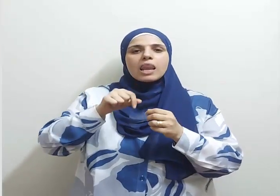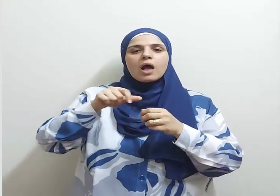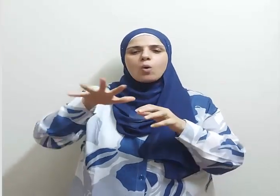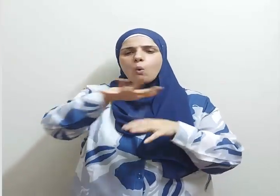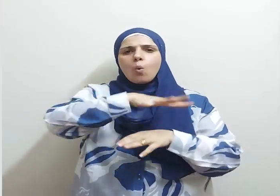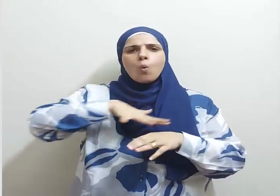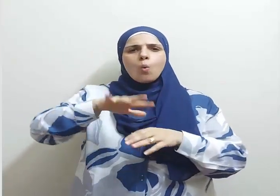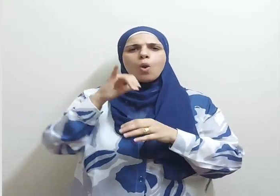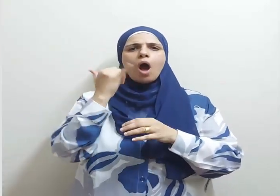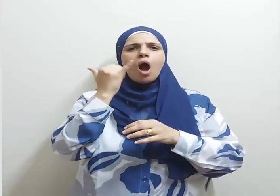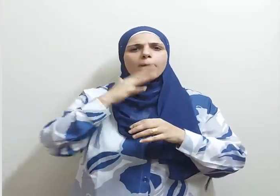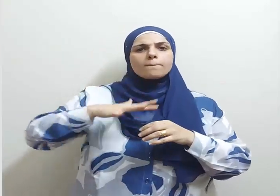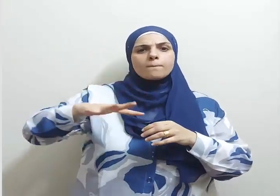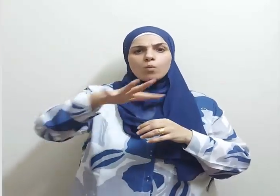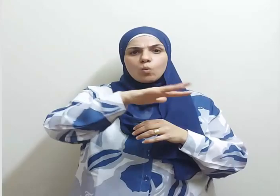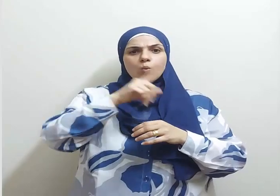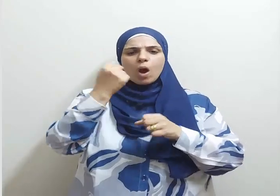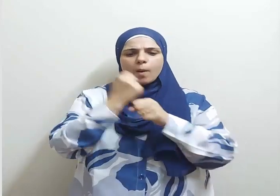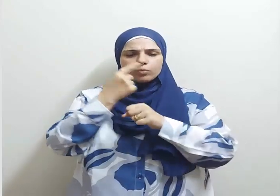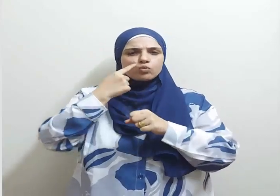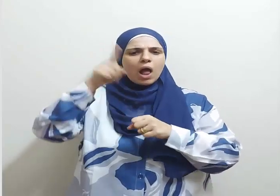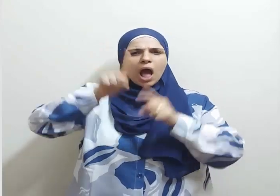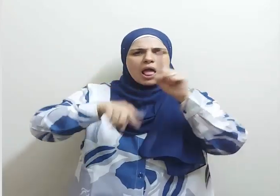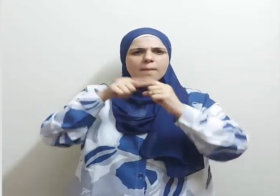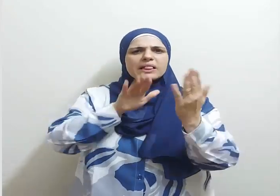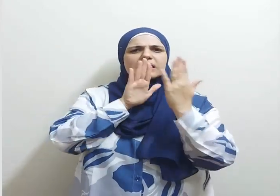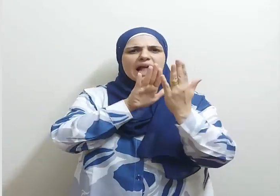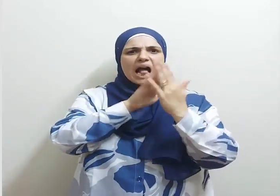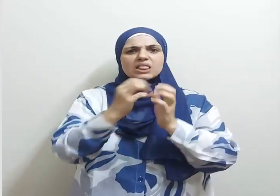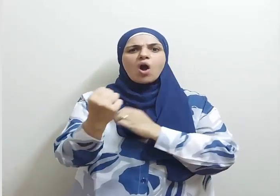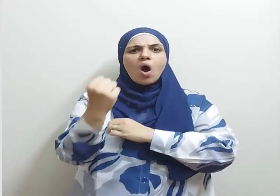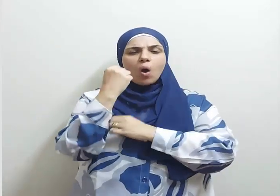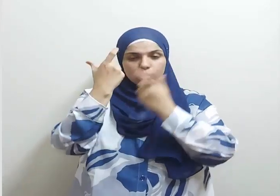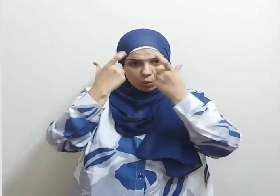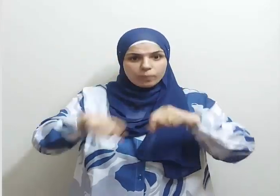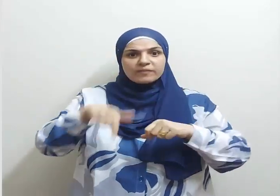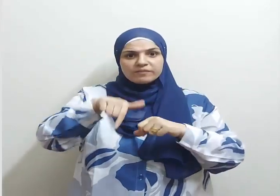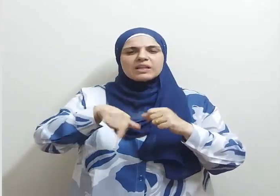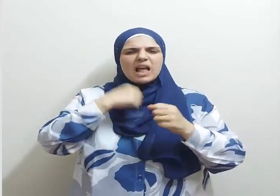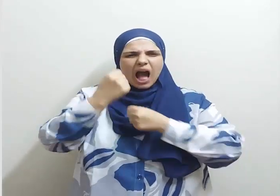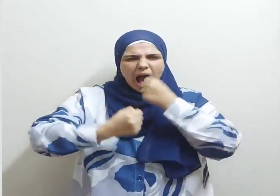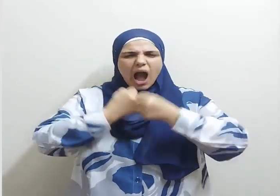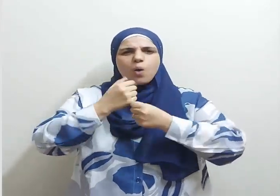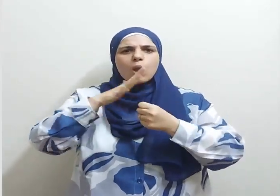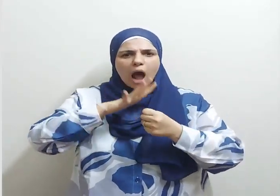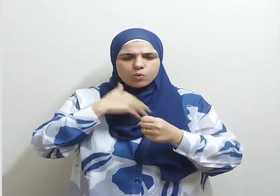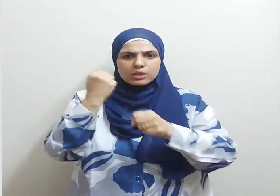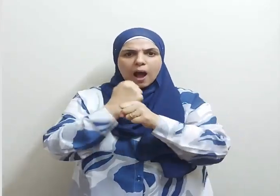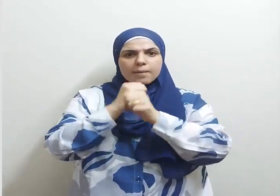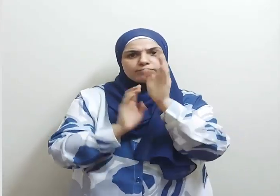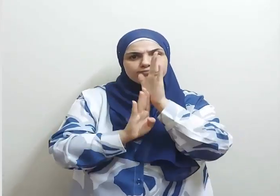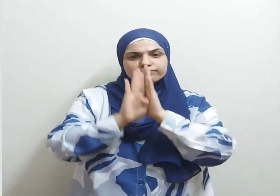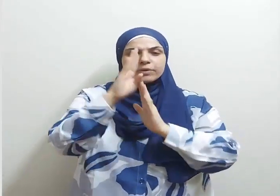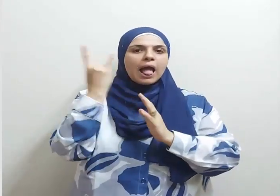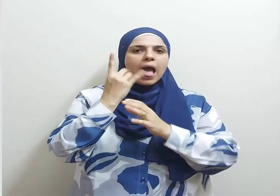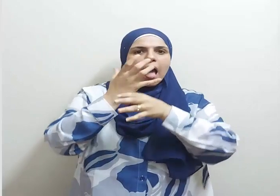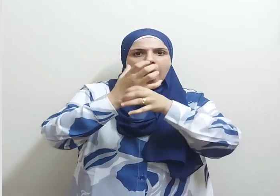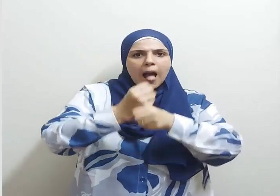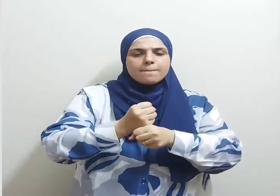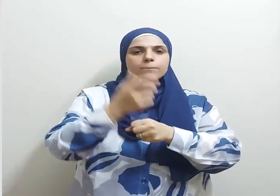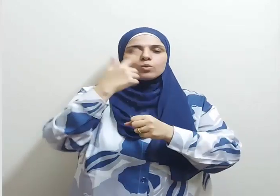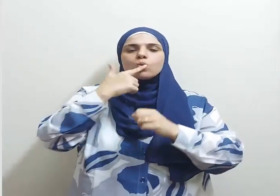العربيه تواجه هذه الايام تحديات قويه تحاول النيل من هويتها وامنها